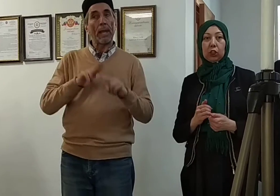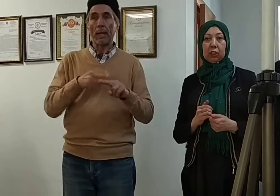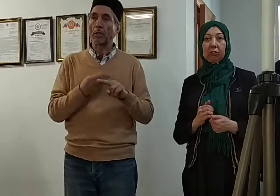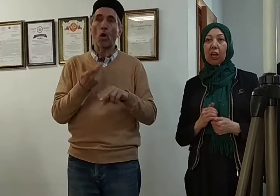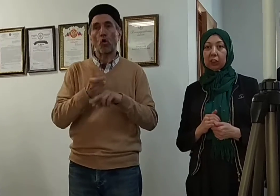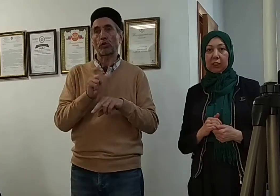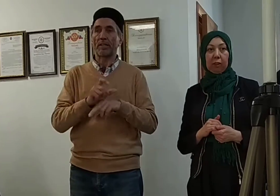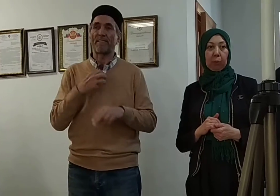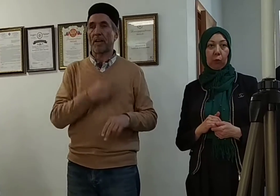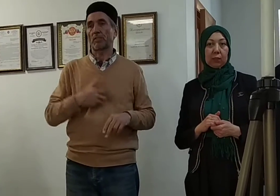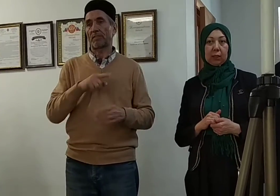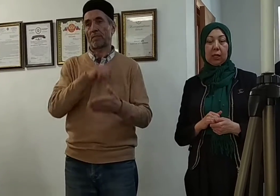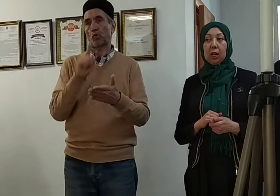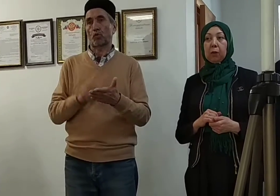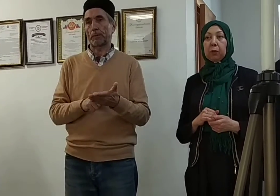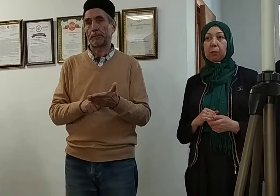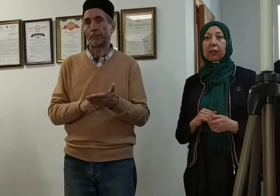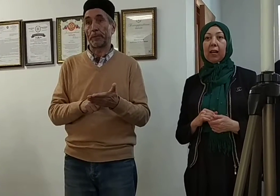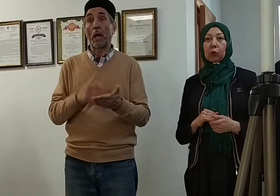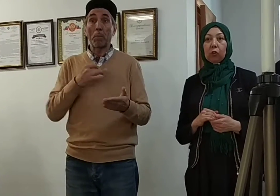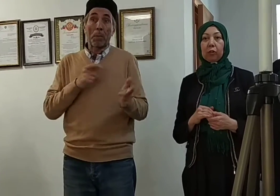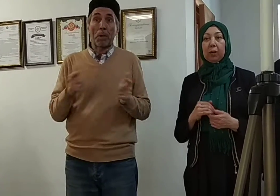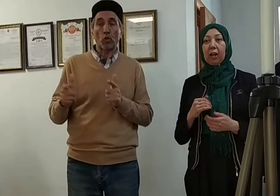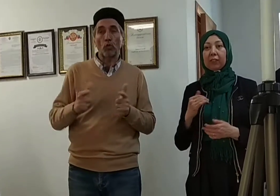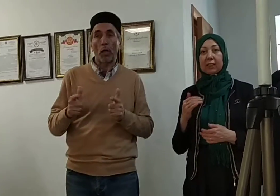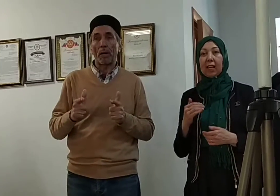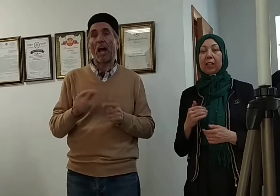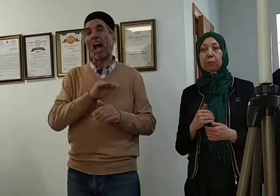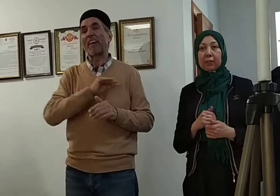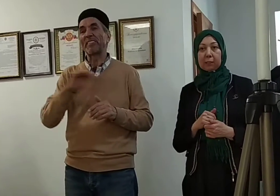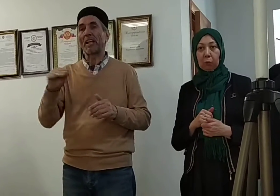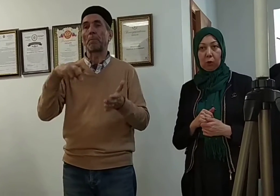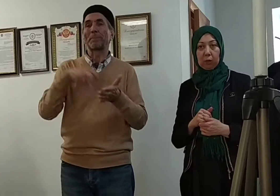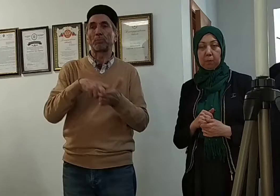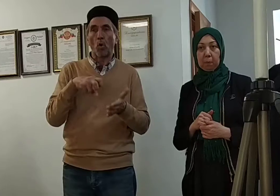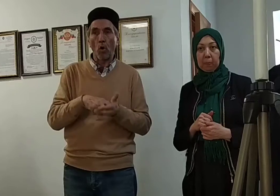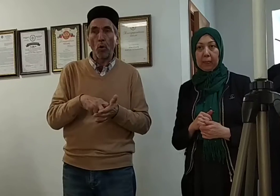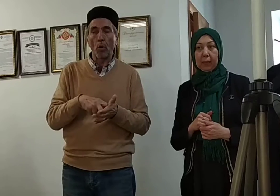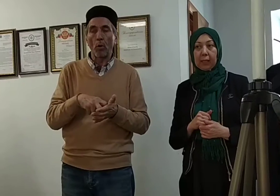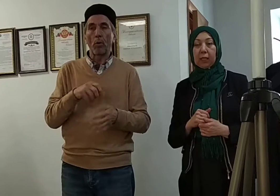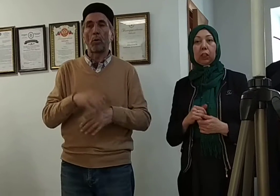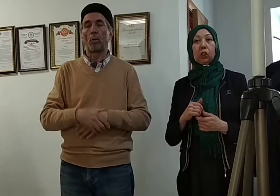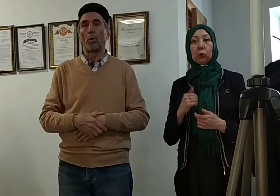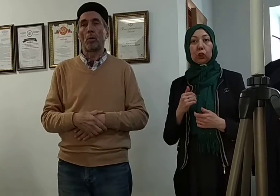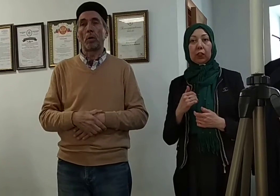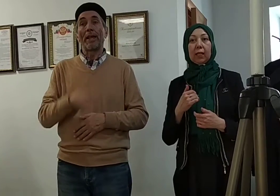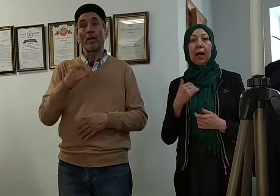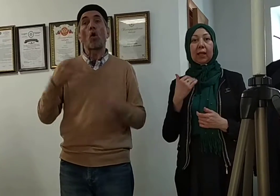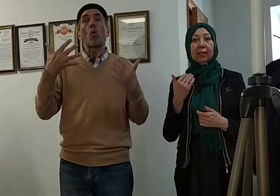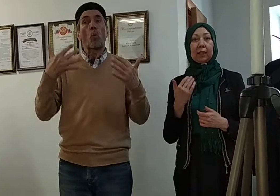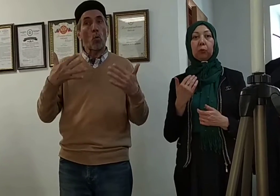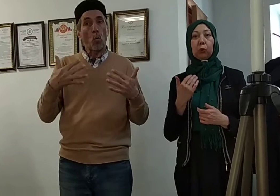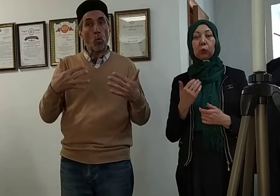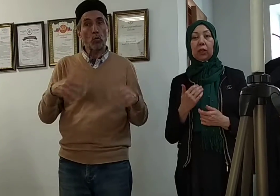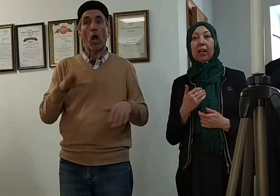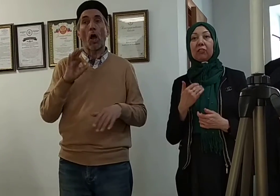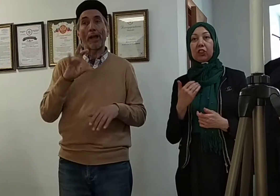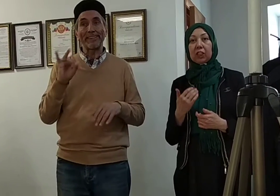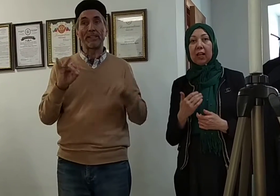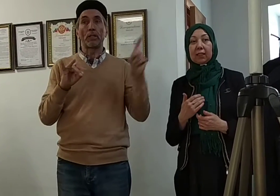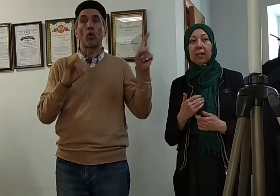Это очень важный вопрос. Мы подготовим официальное письмо, и уже они